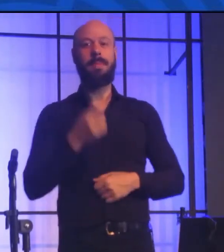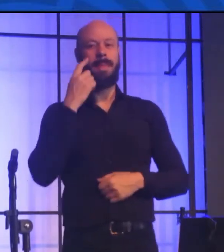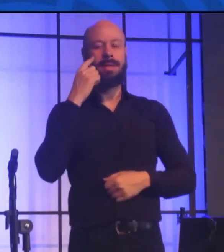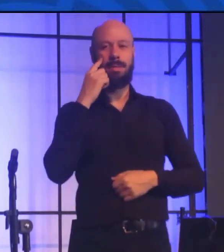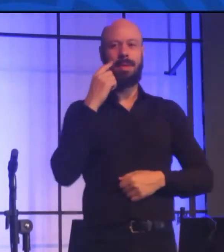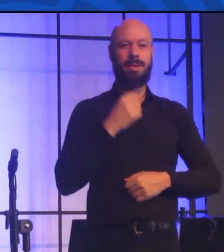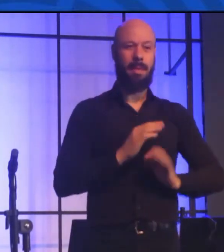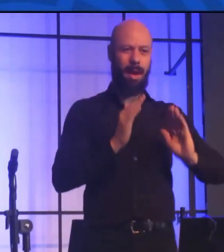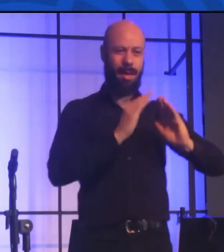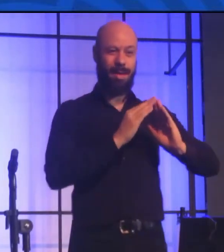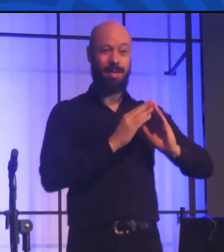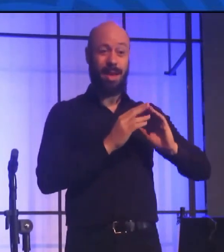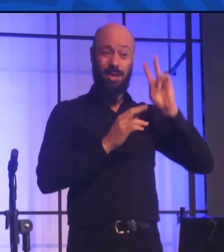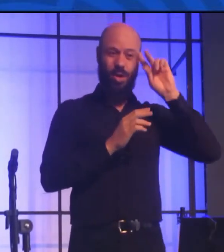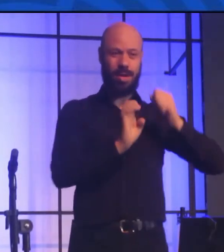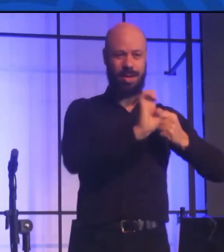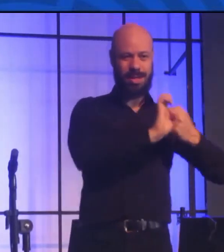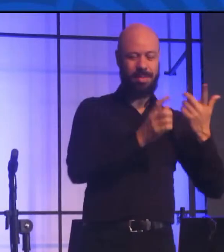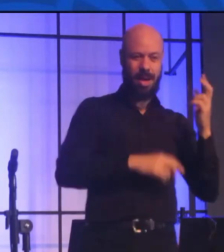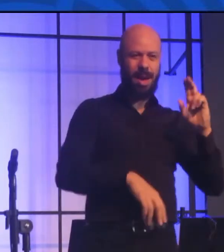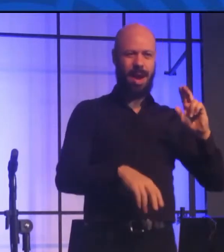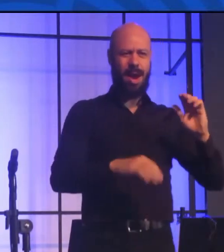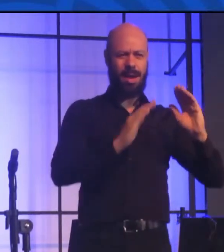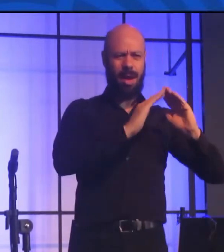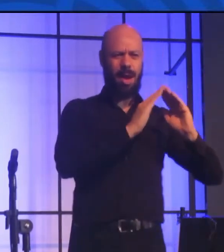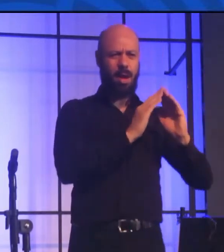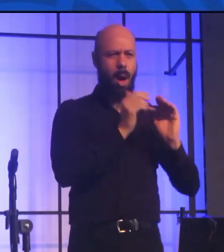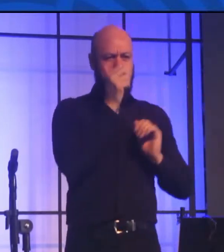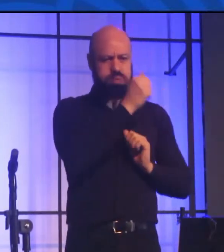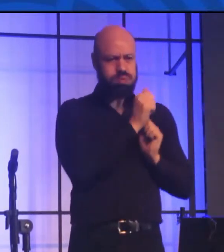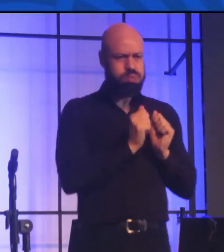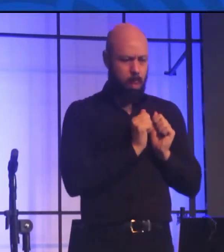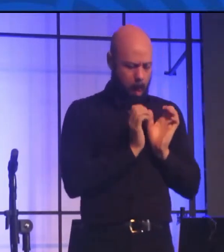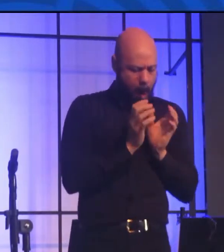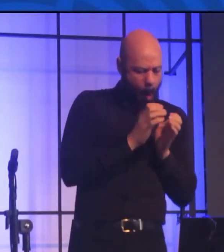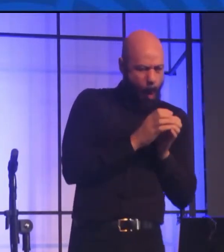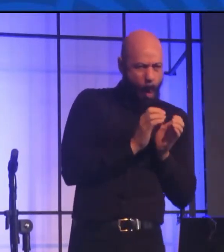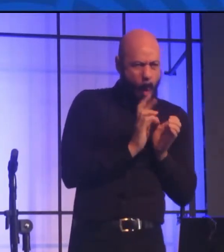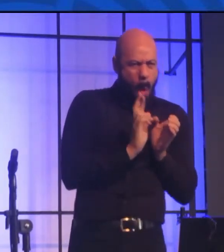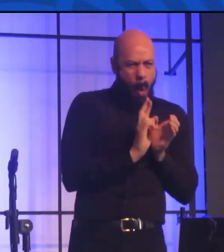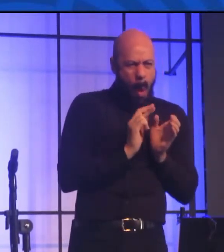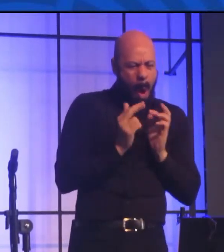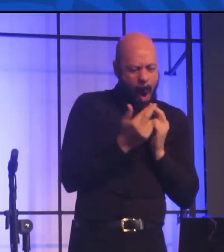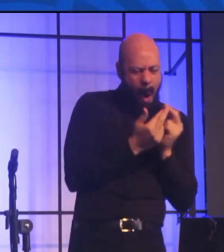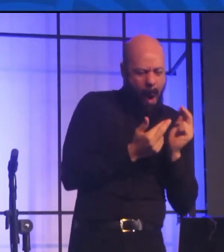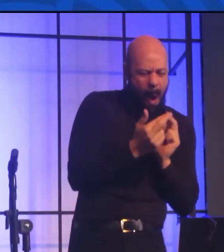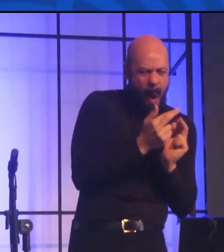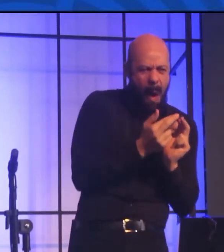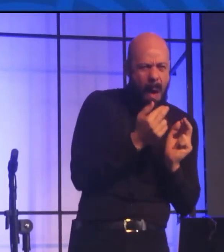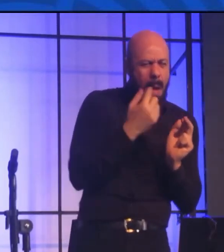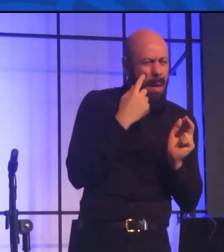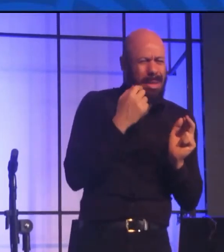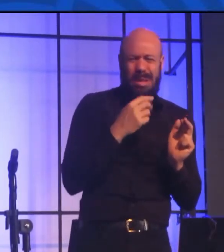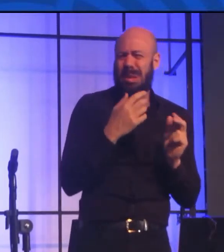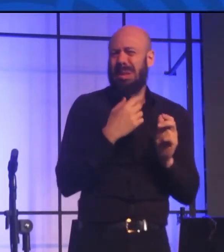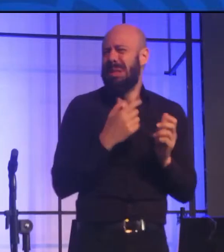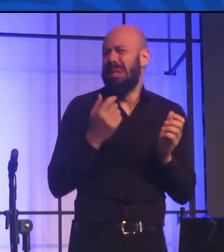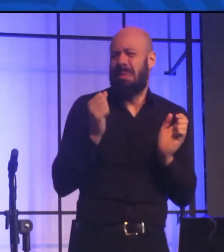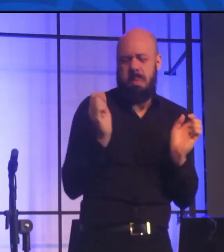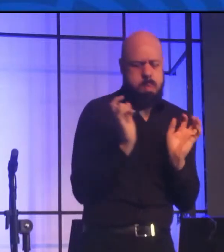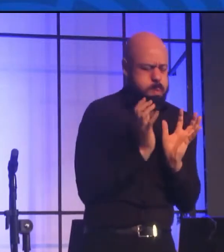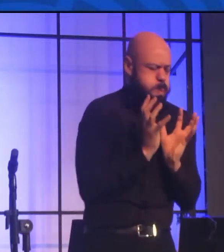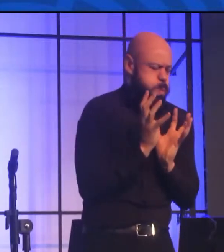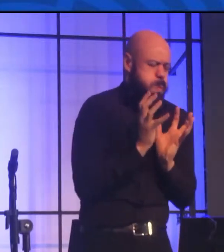não comportasse, antes que algo ruim acontecesse. A verdade é que nesse texto